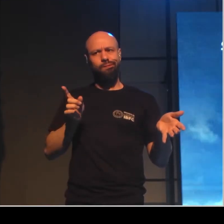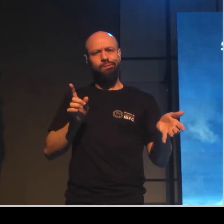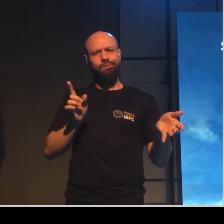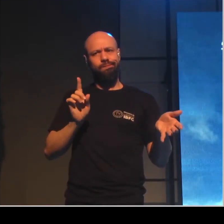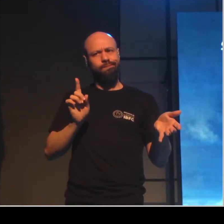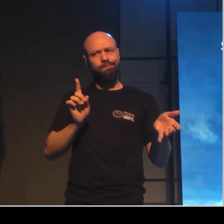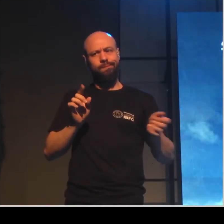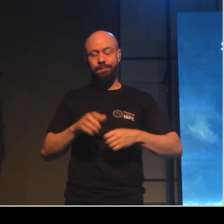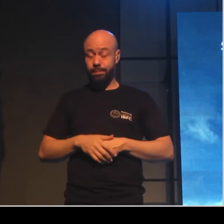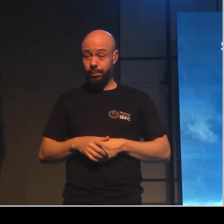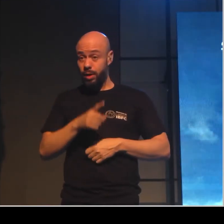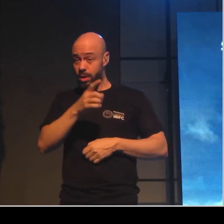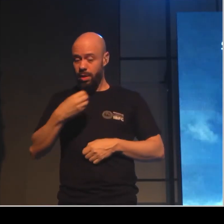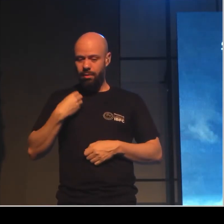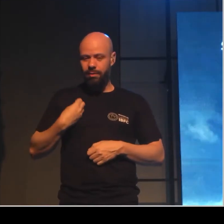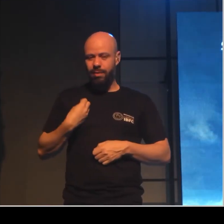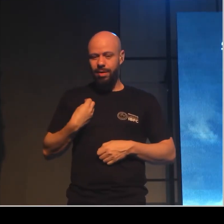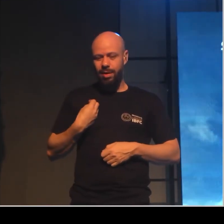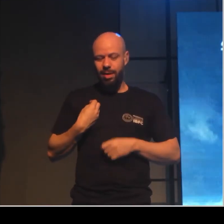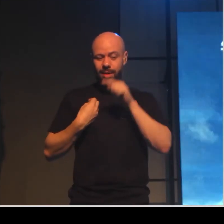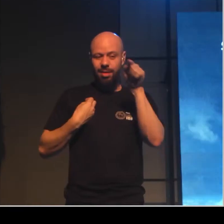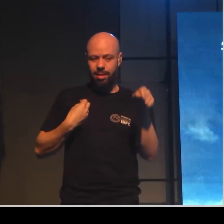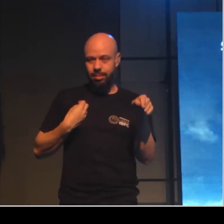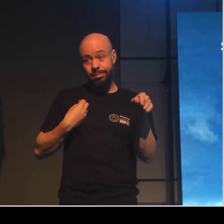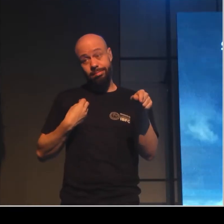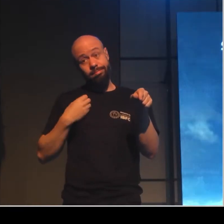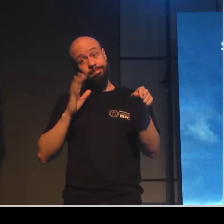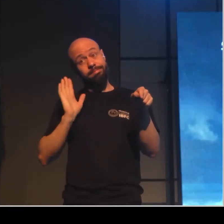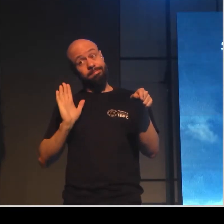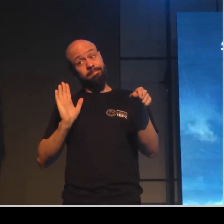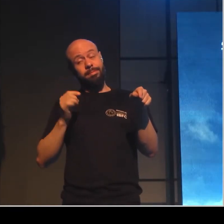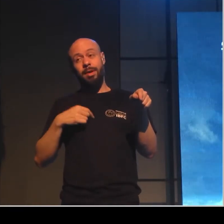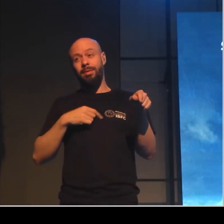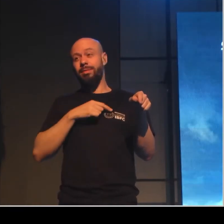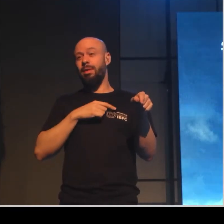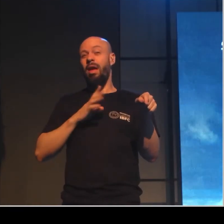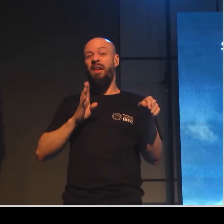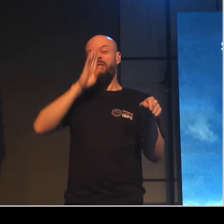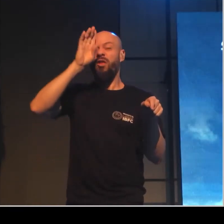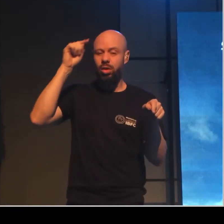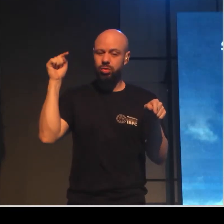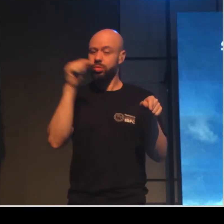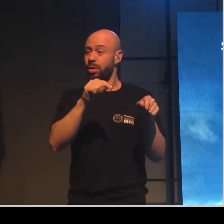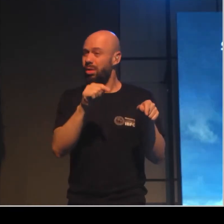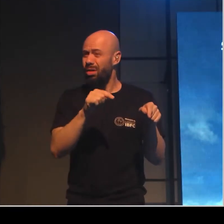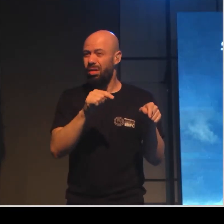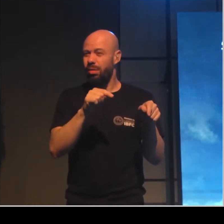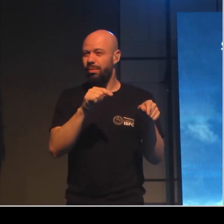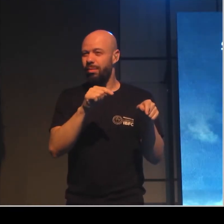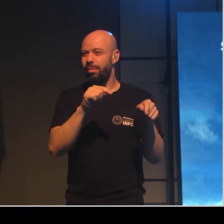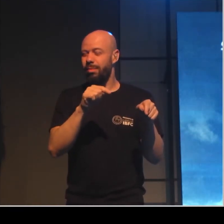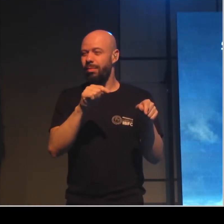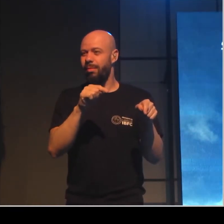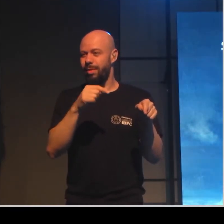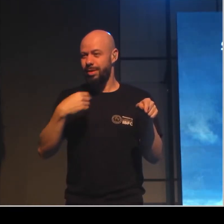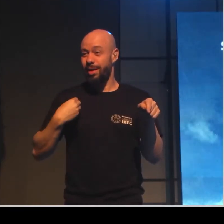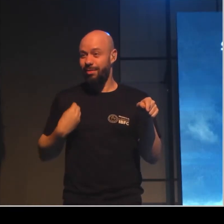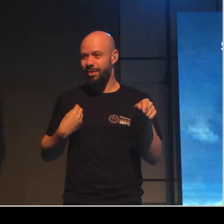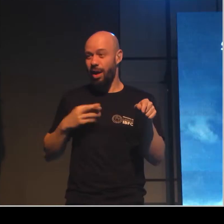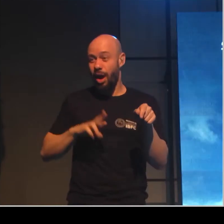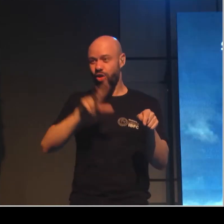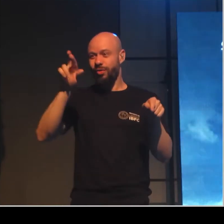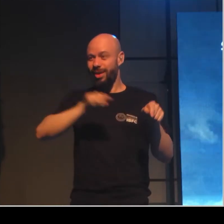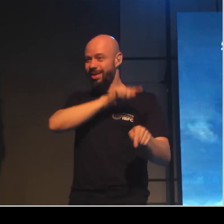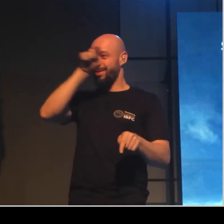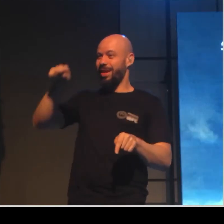E se você não quer viver uma vida estúpida, tola, fútil, você precisa procurar Jesus. Simples